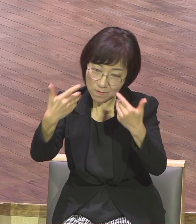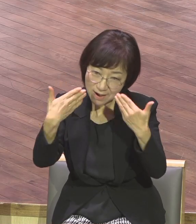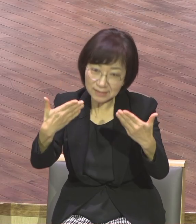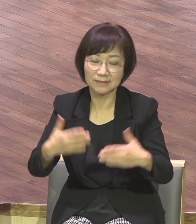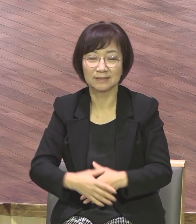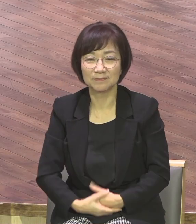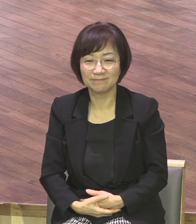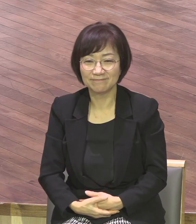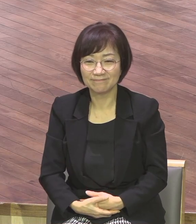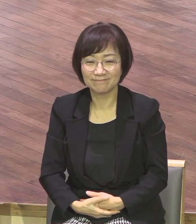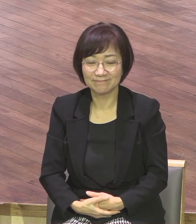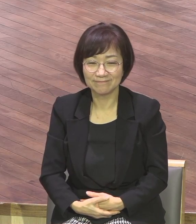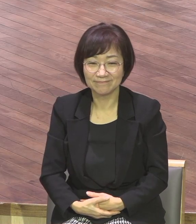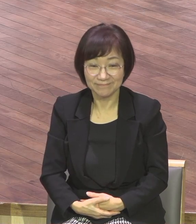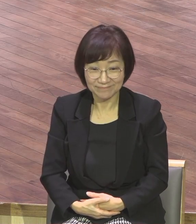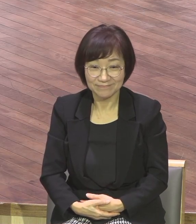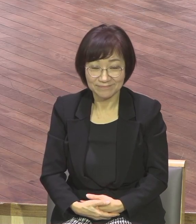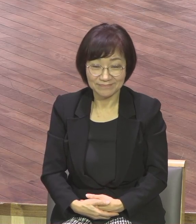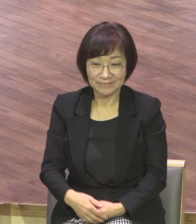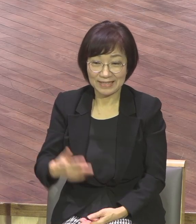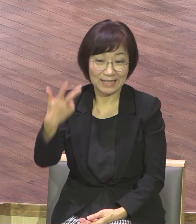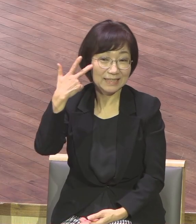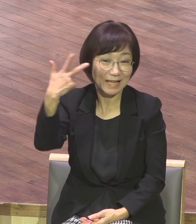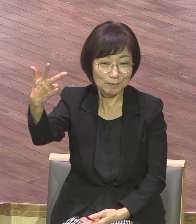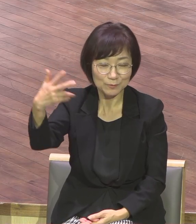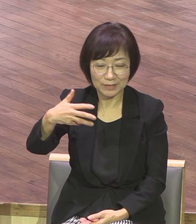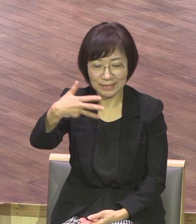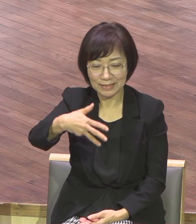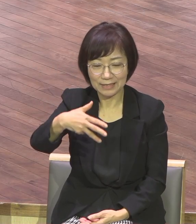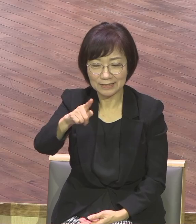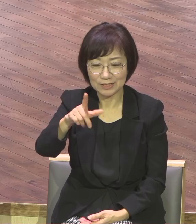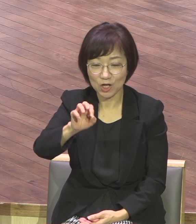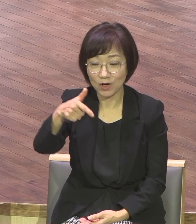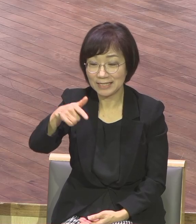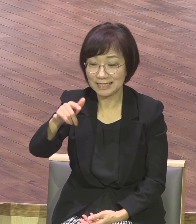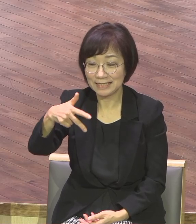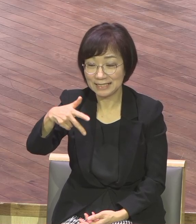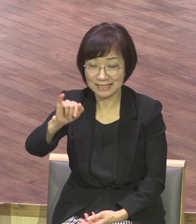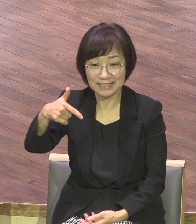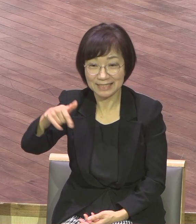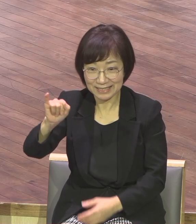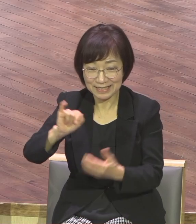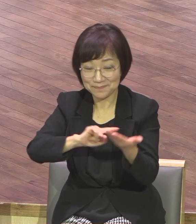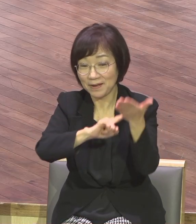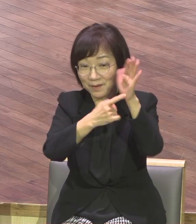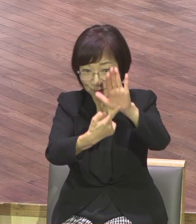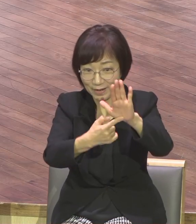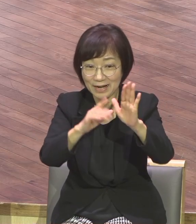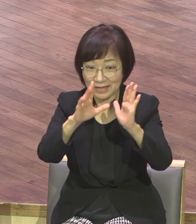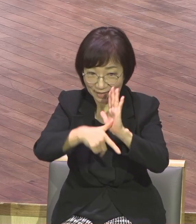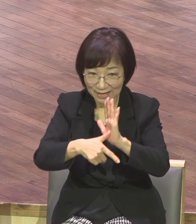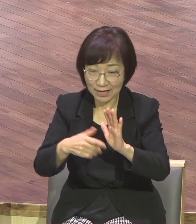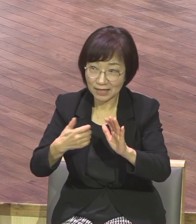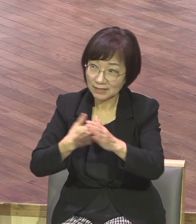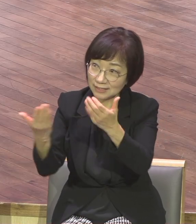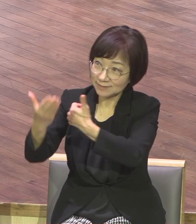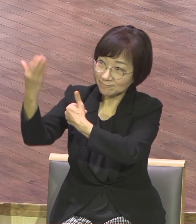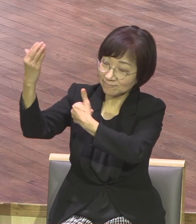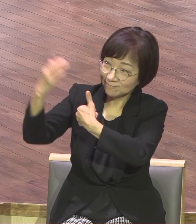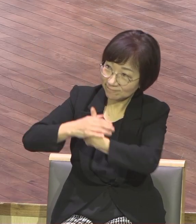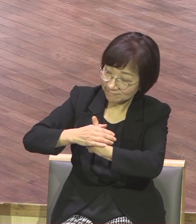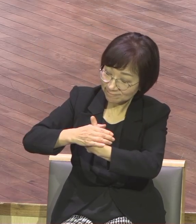다음 주에 2023년 청지기 발표가 되는데 예언교회 모든 청지기들은 어떤 직분을 맡든지